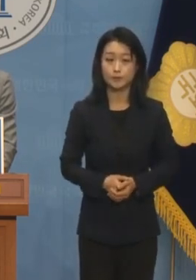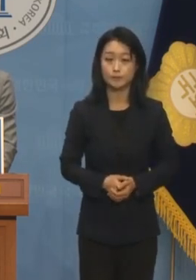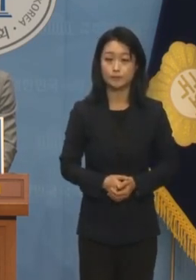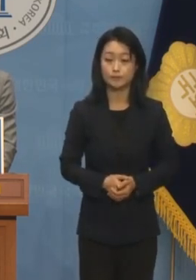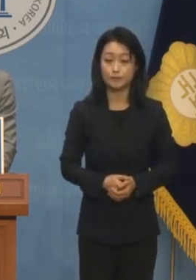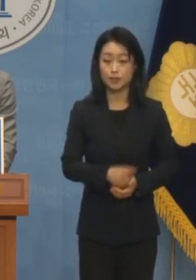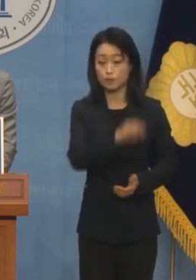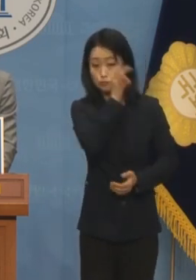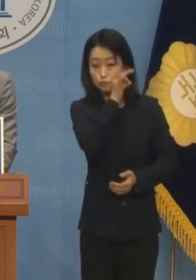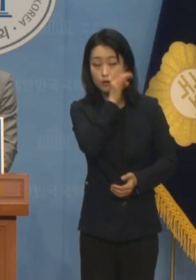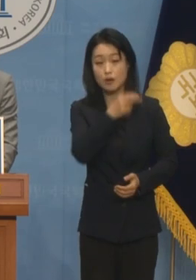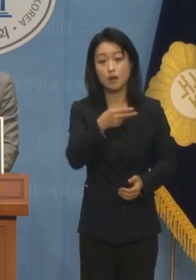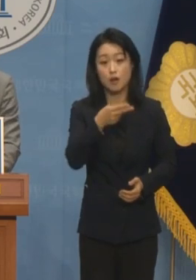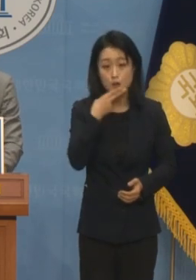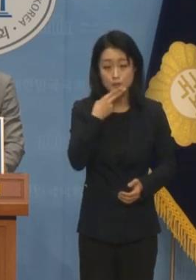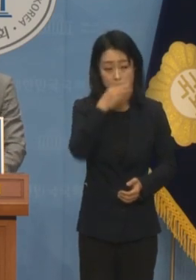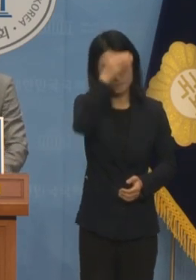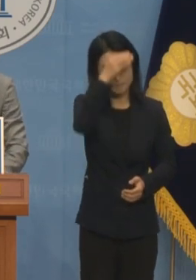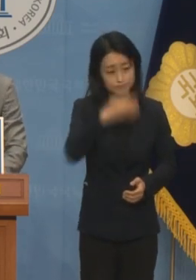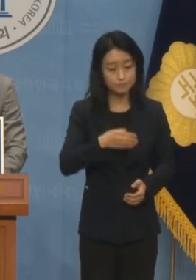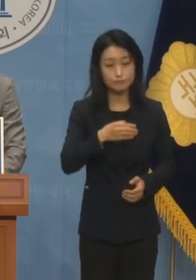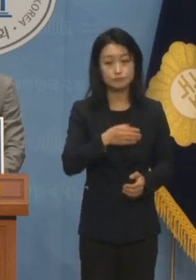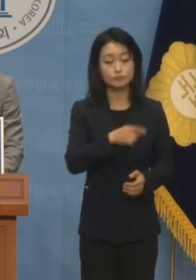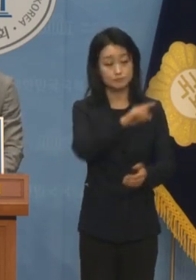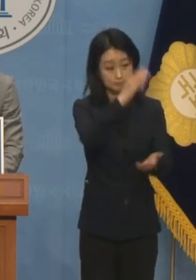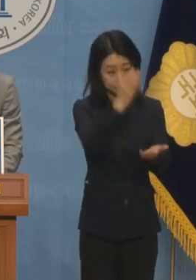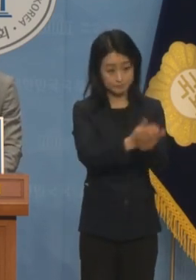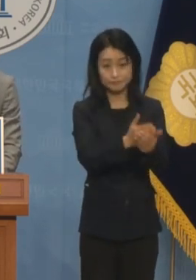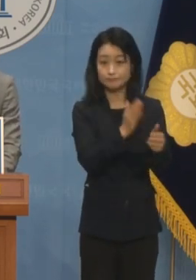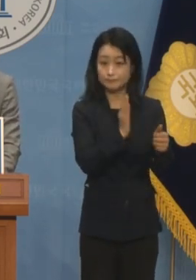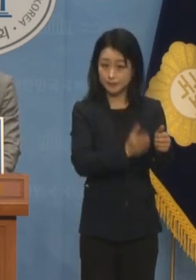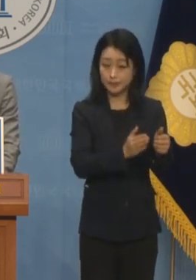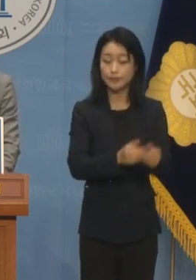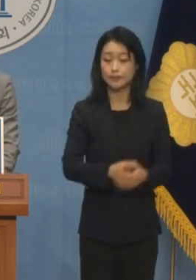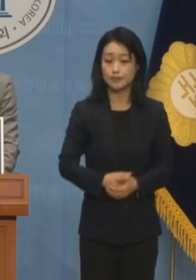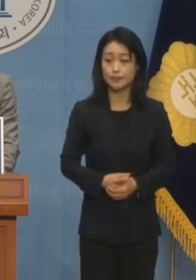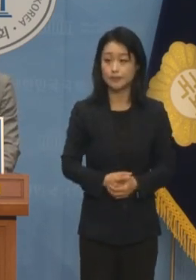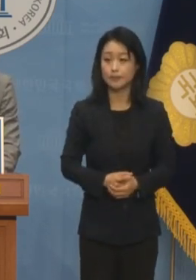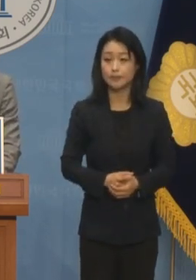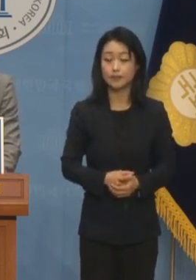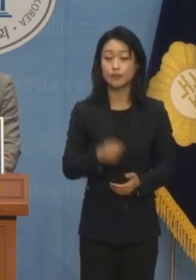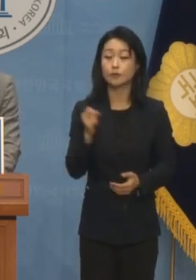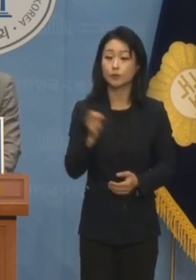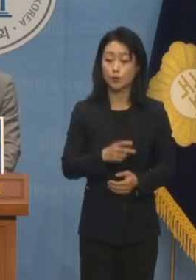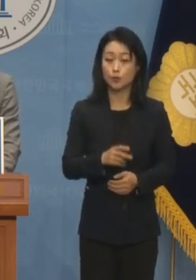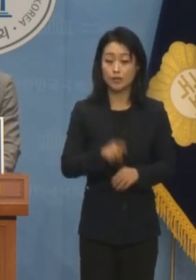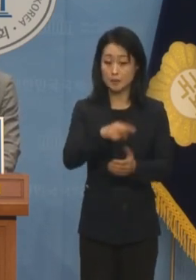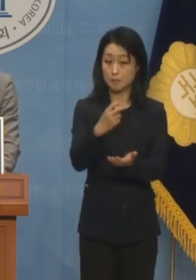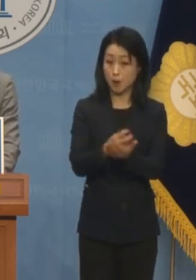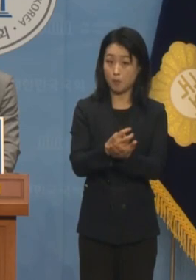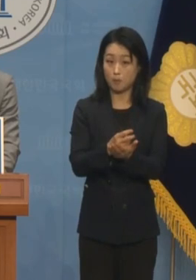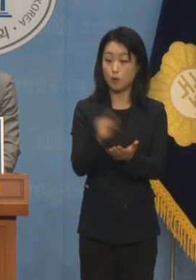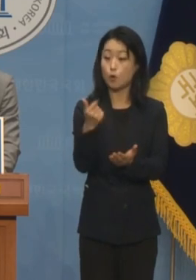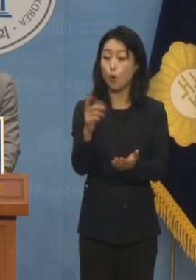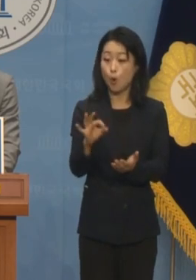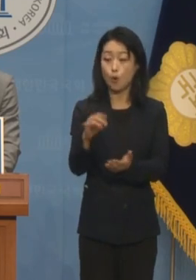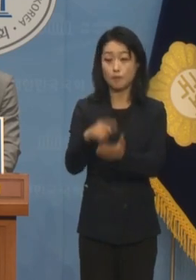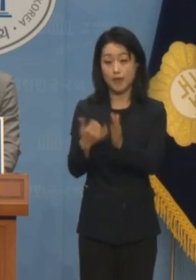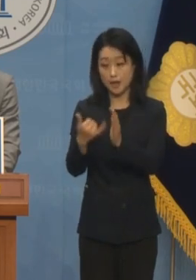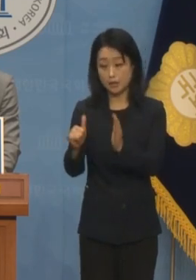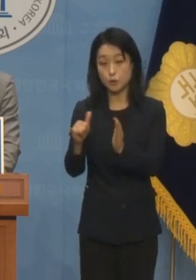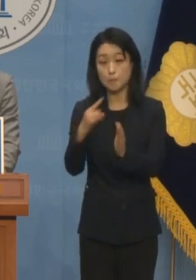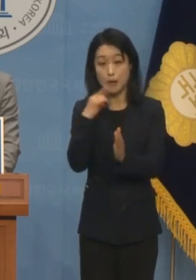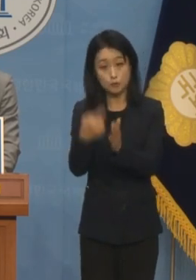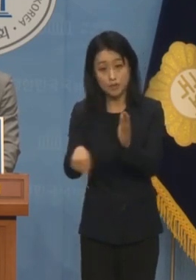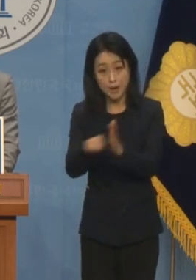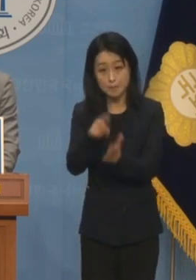끝까지 부끄러움을 모르는 철면피는 되지 않길 바랍니다. 마지막으로 이 법은 홍정기 일병의 유가족만을 위한